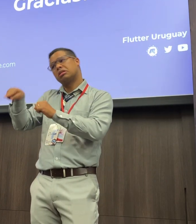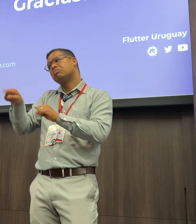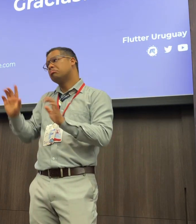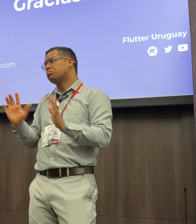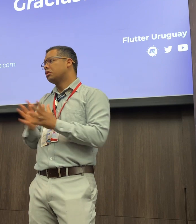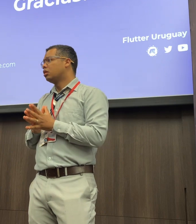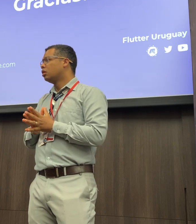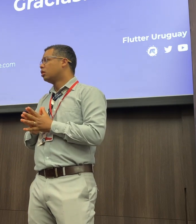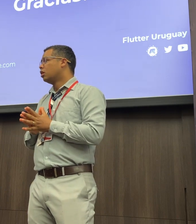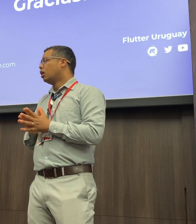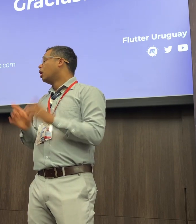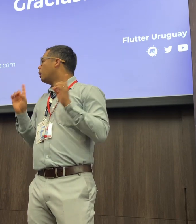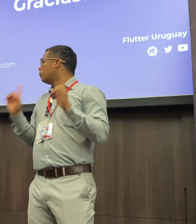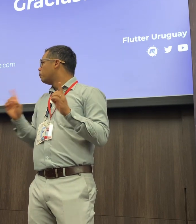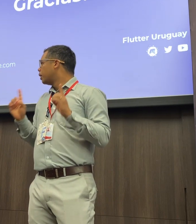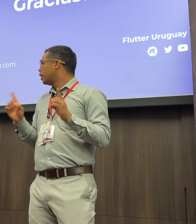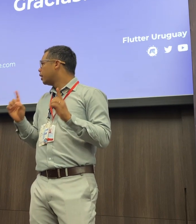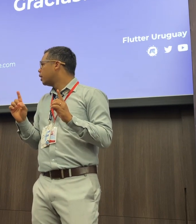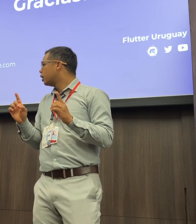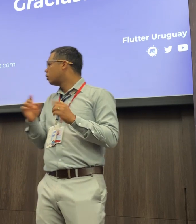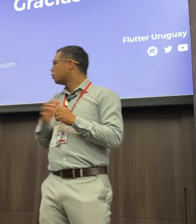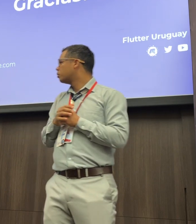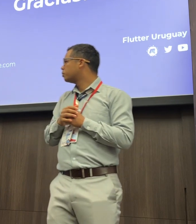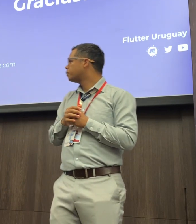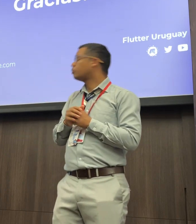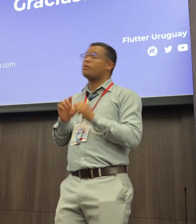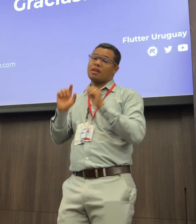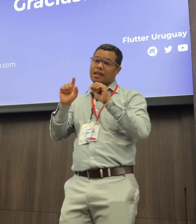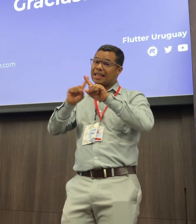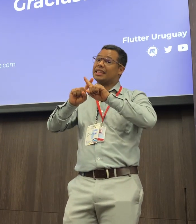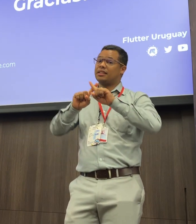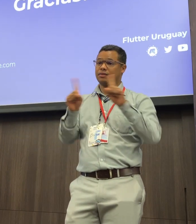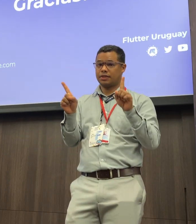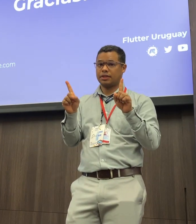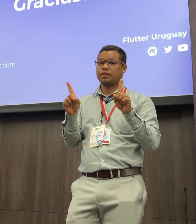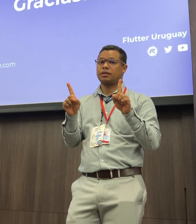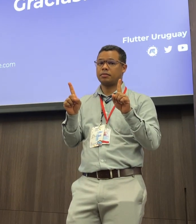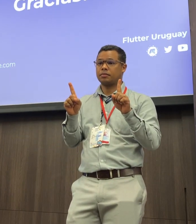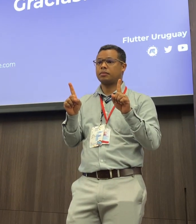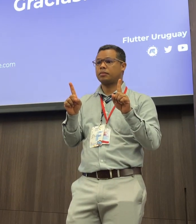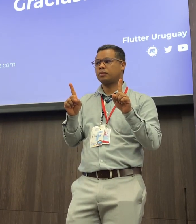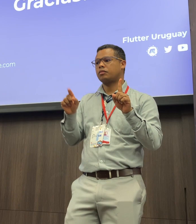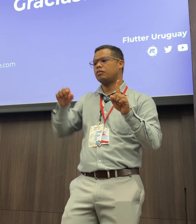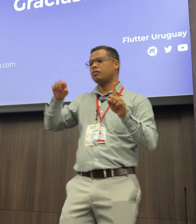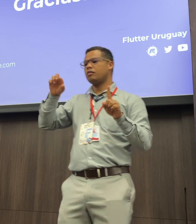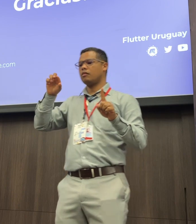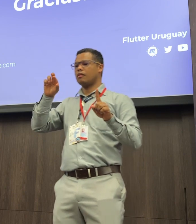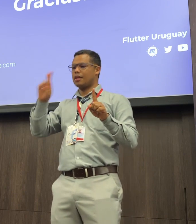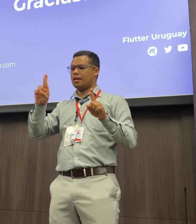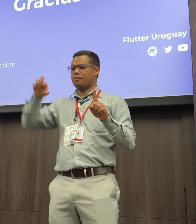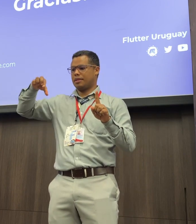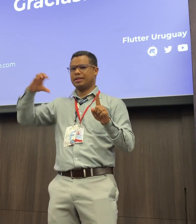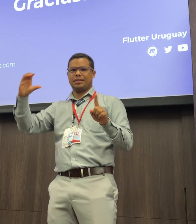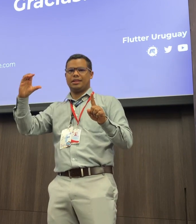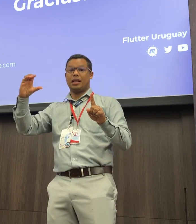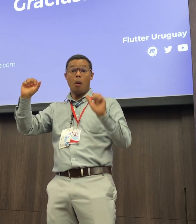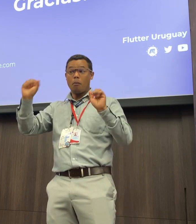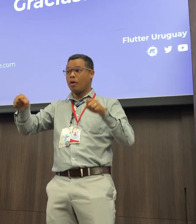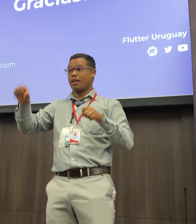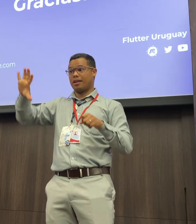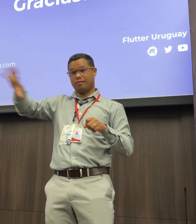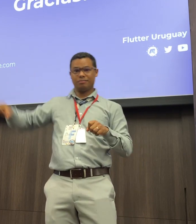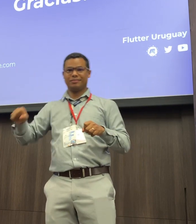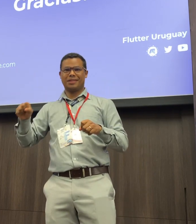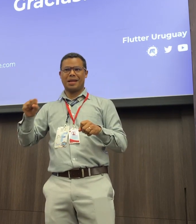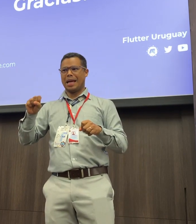time. Pero bueno, también es distinto porque como al no ser RPC no podemos invocar el método tan